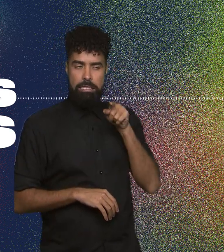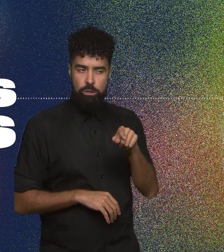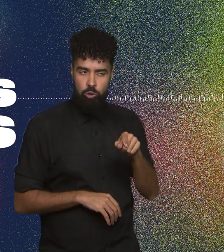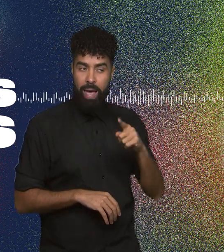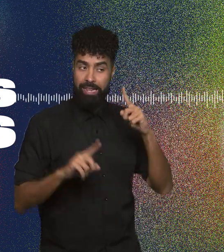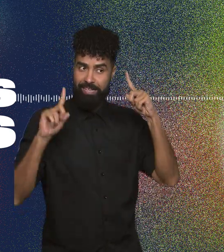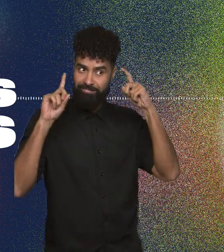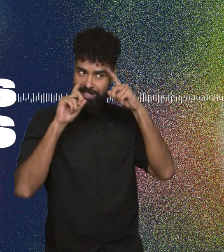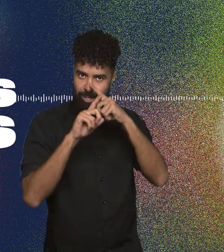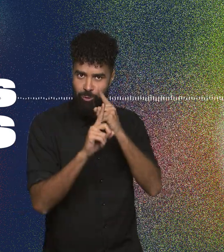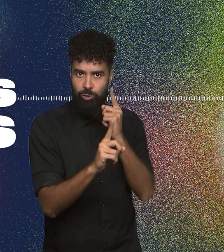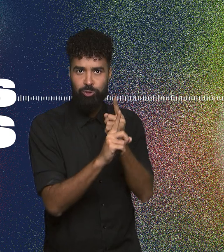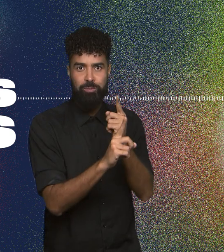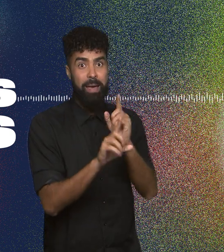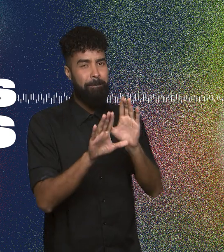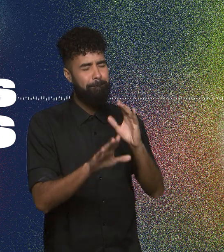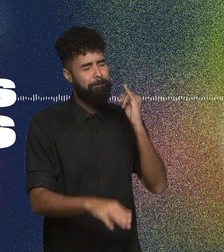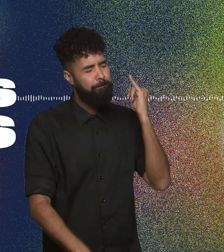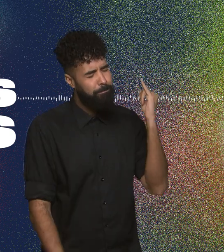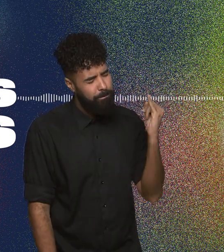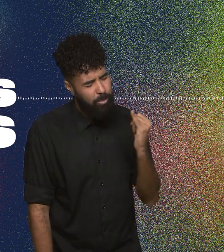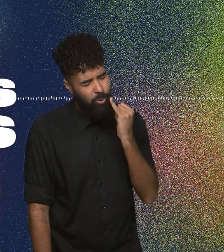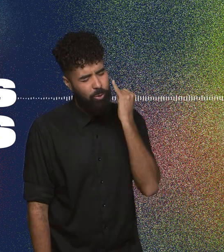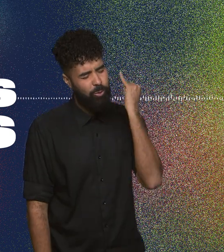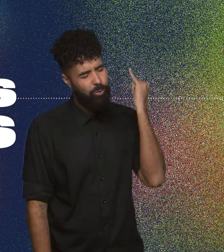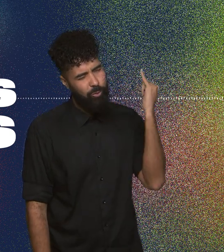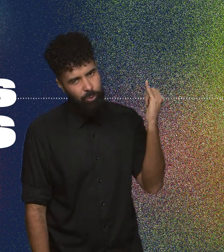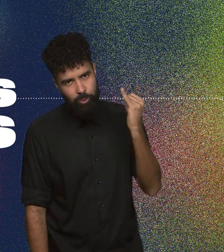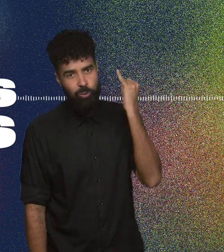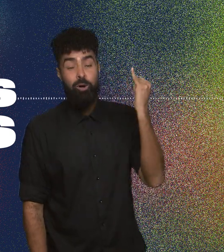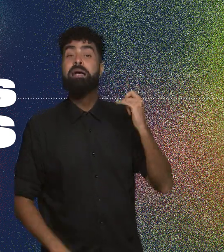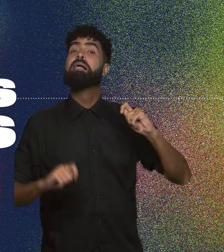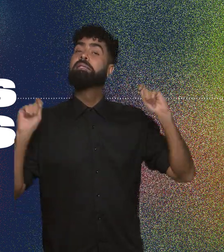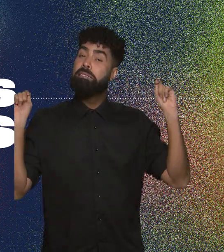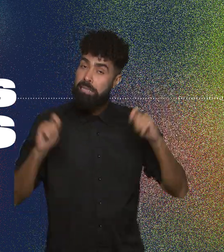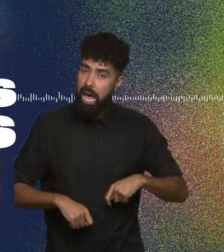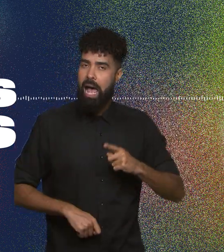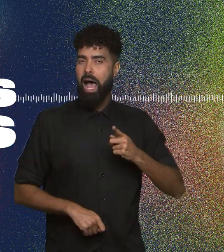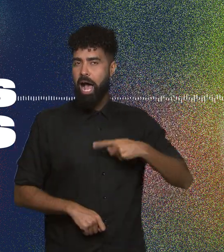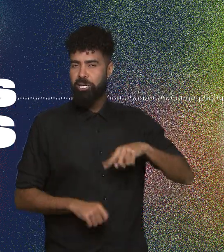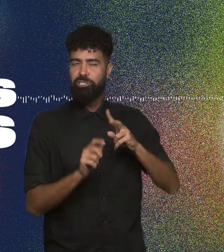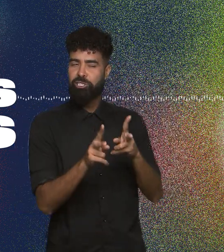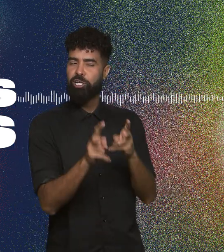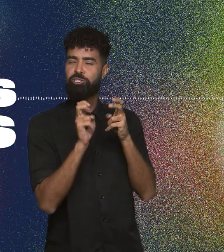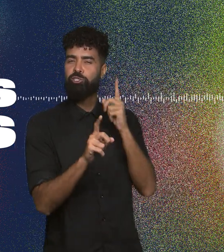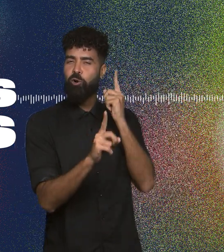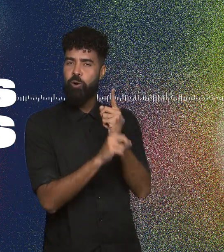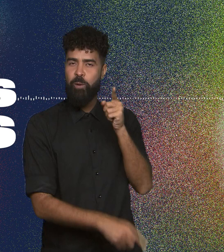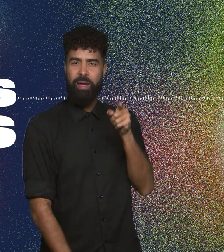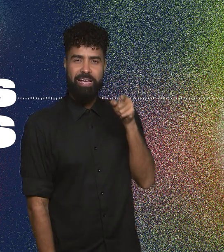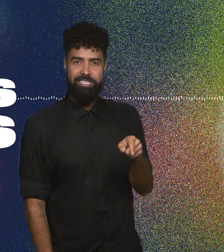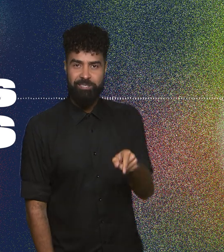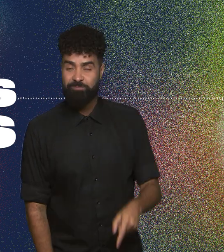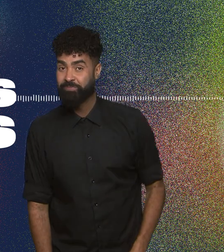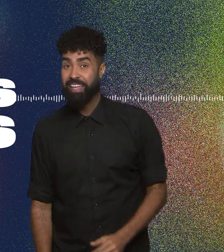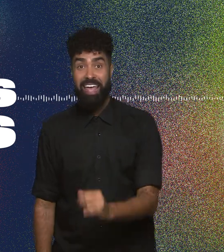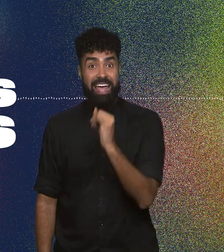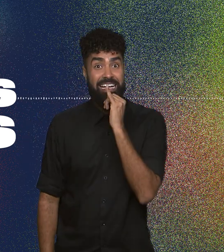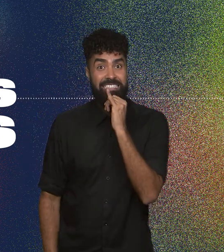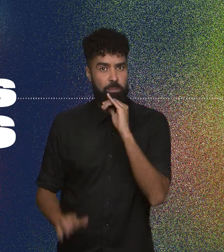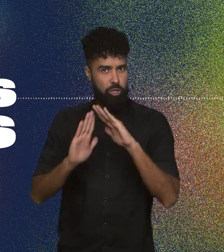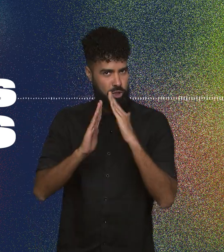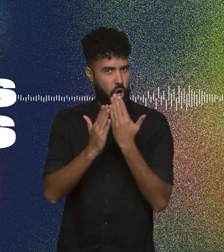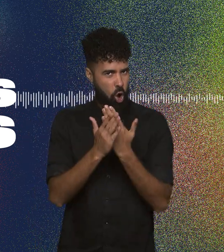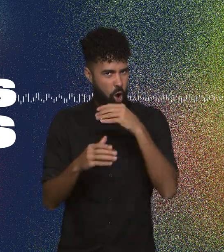importante. E há formas, sim, da gente observar isso, né? É, assim como na escola, né, a gente